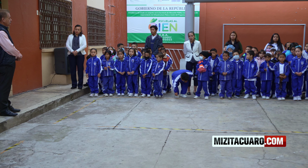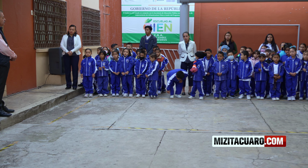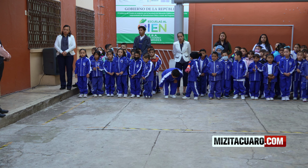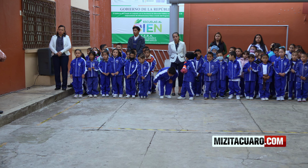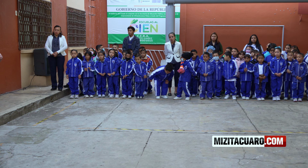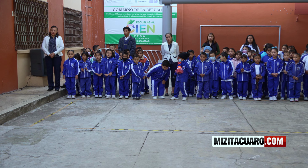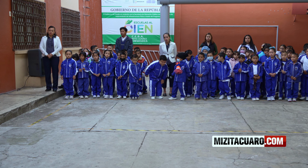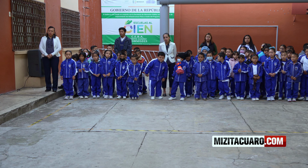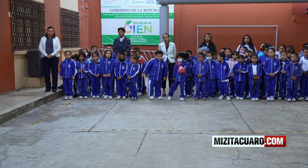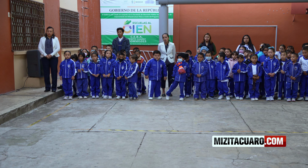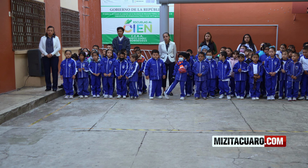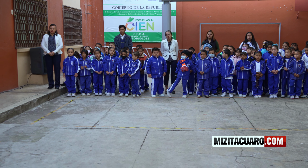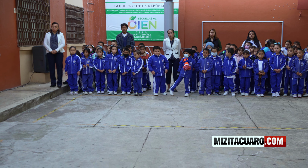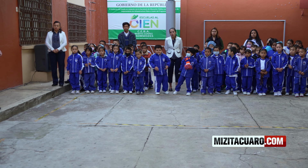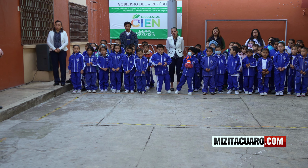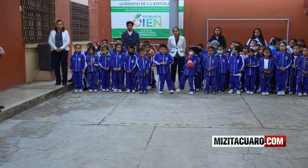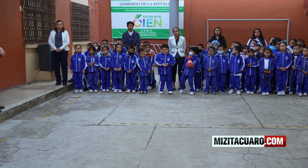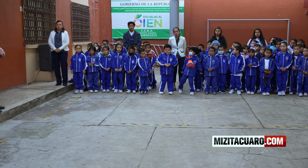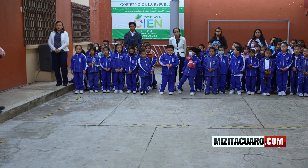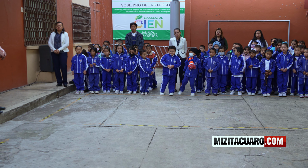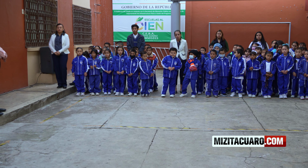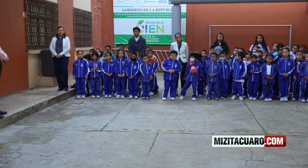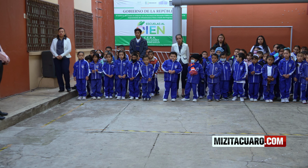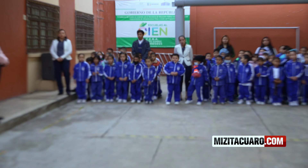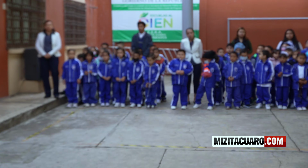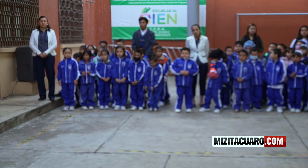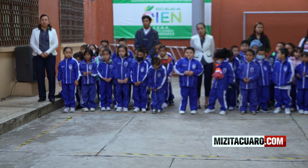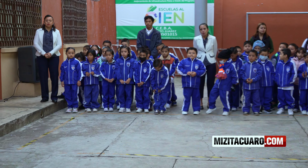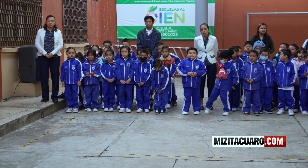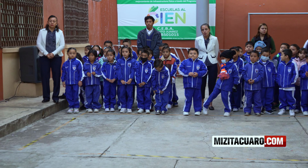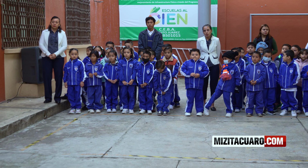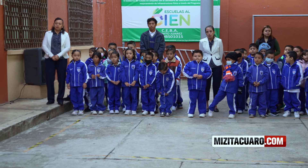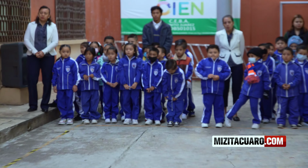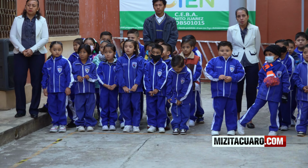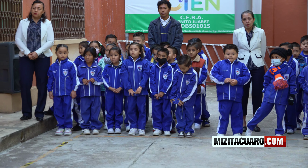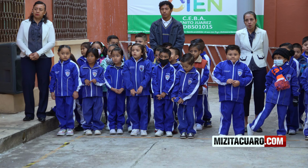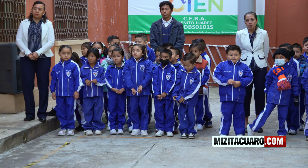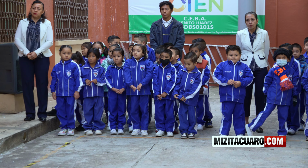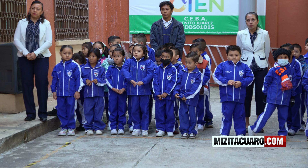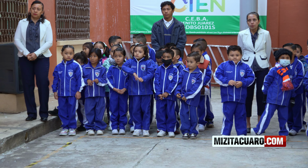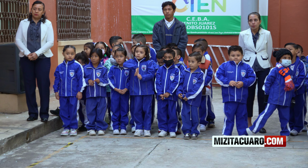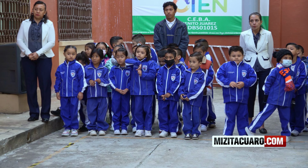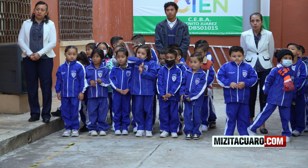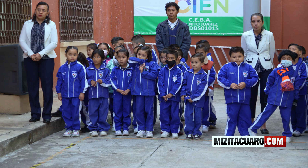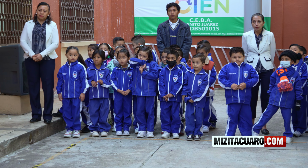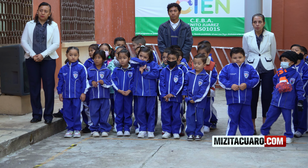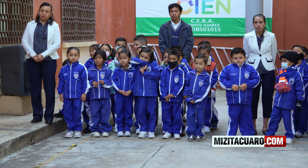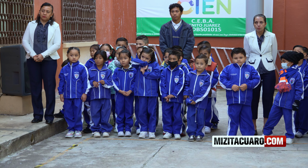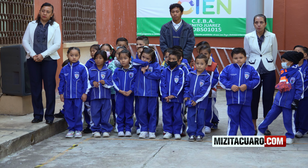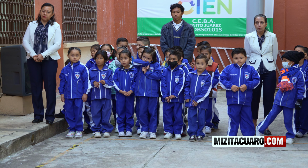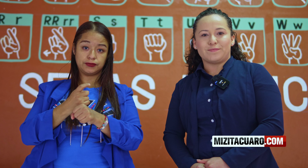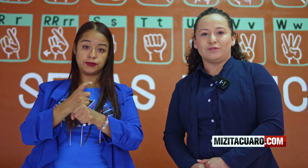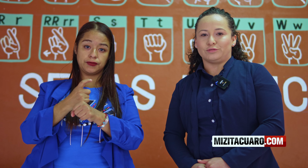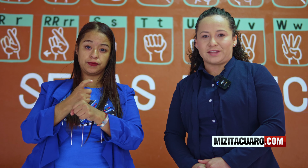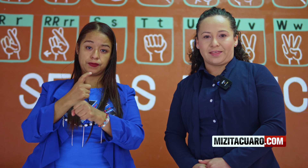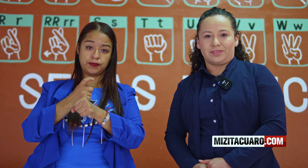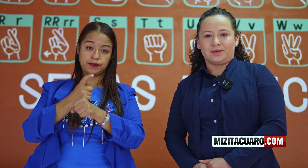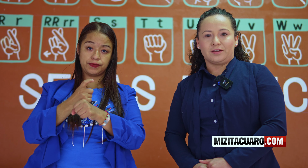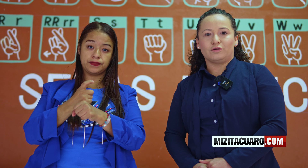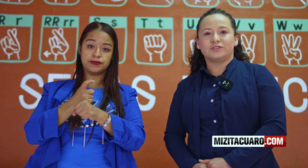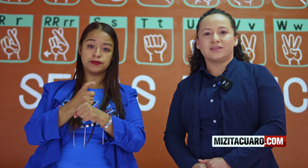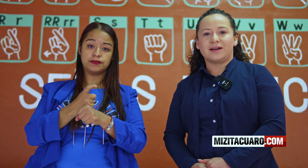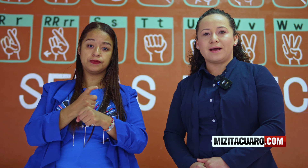nuestra lengua y de nuestra cultura. El mensaje para todos, primero, es que tengamos empatía y